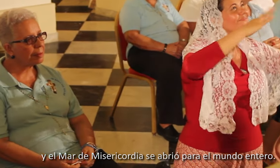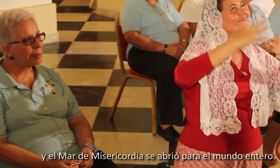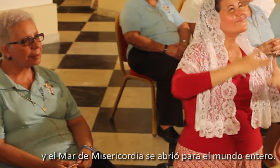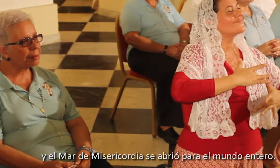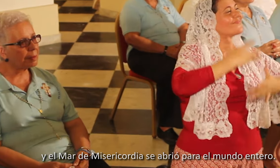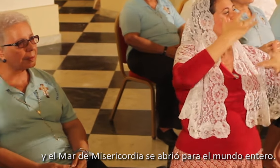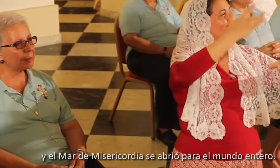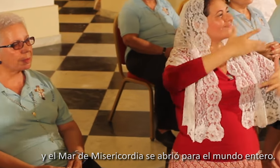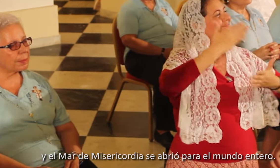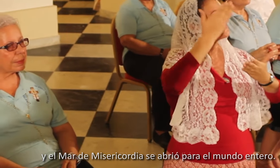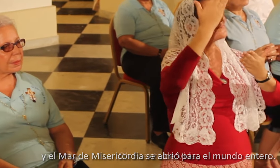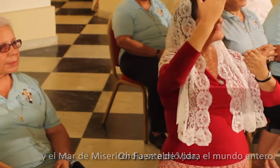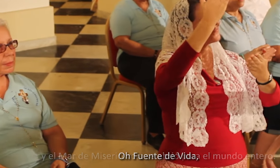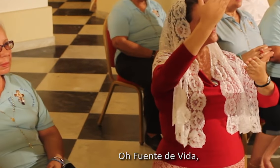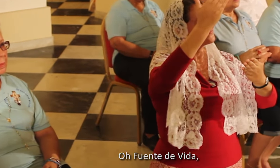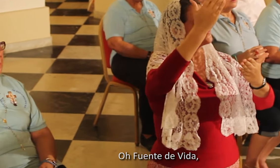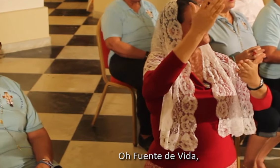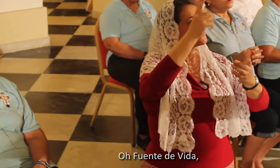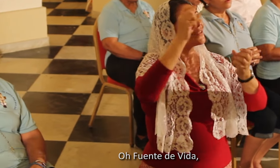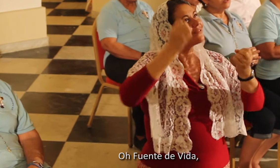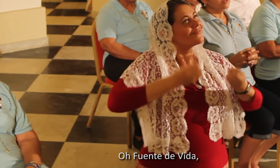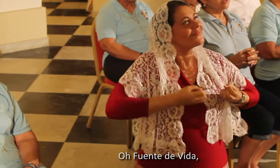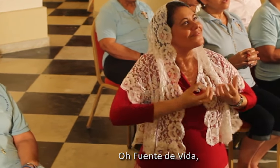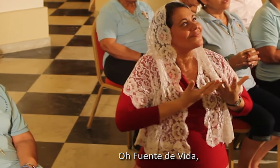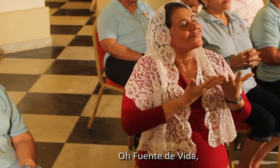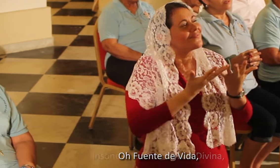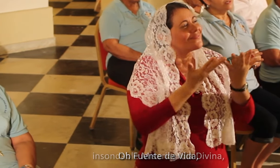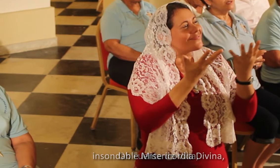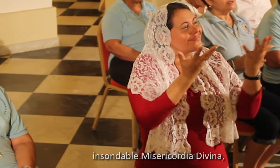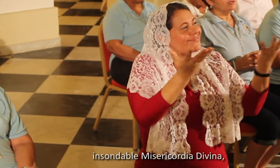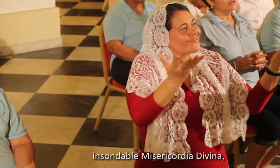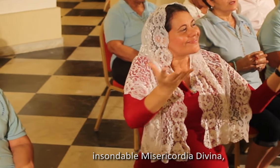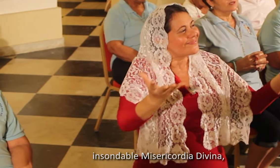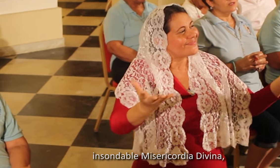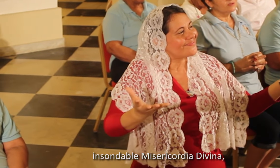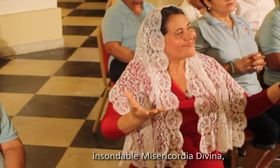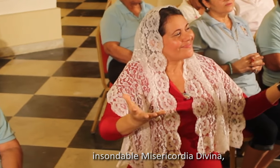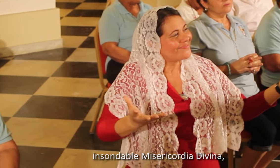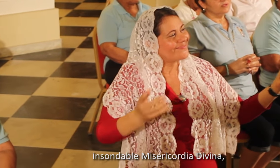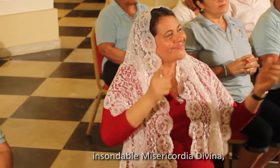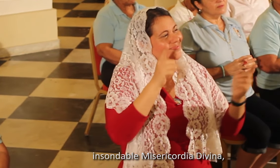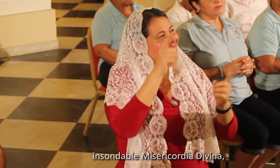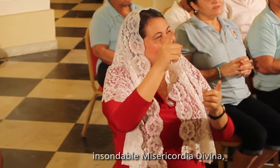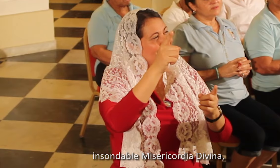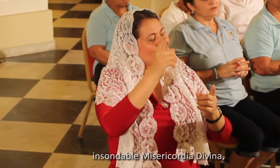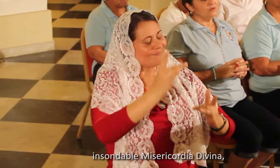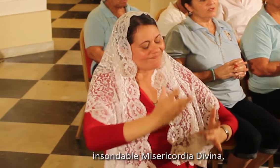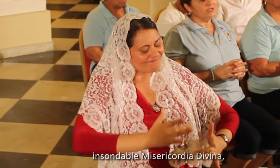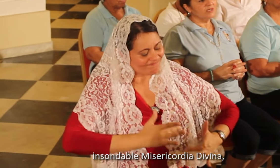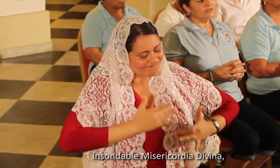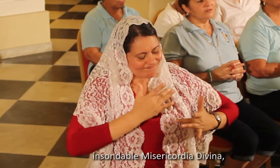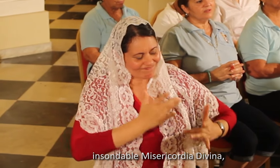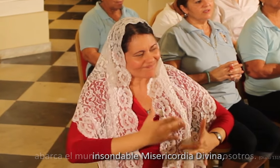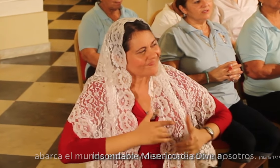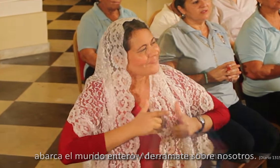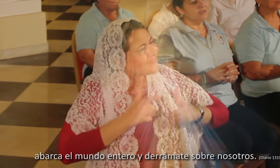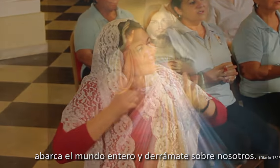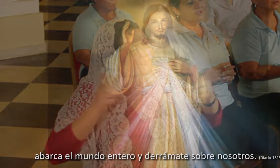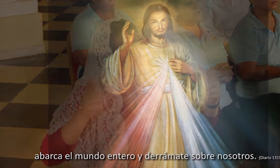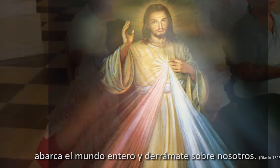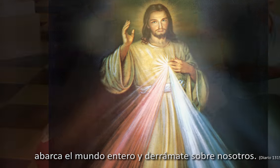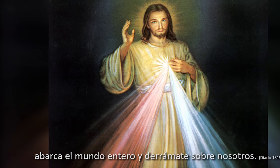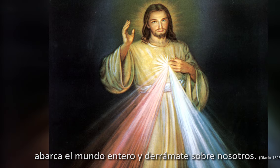para el mundo entero. Oh fuente de vida, insondable misericordia divina,